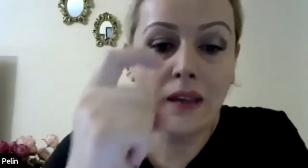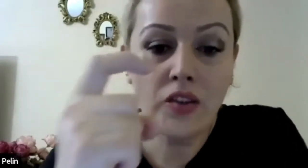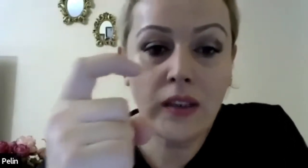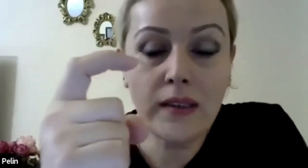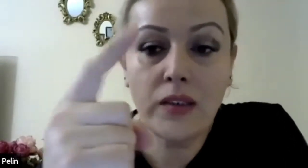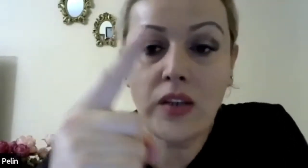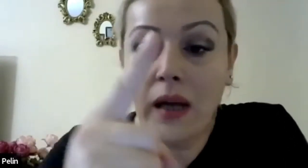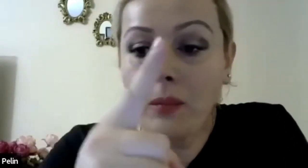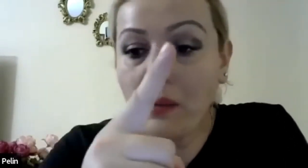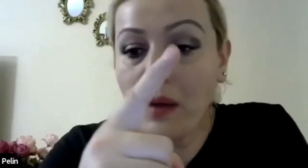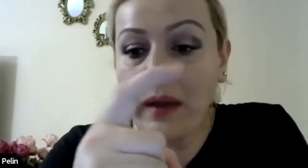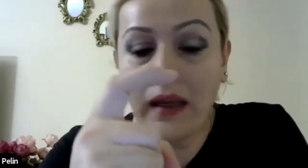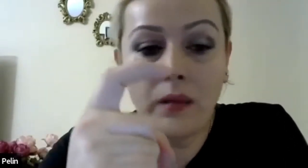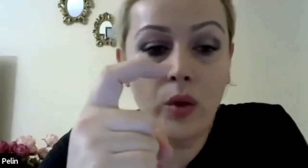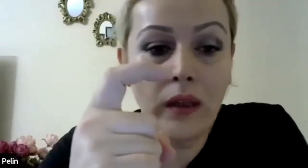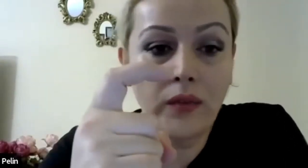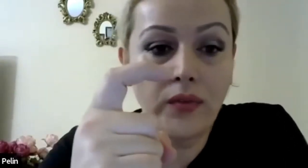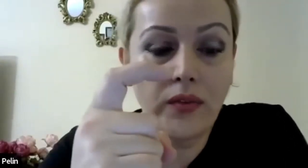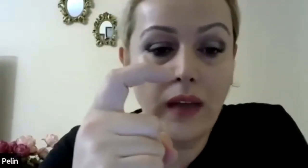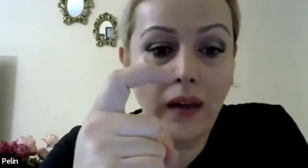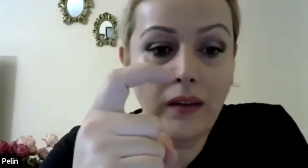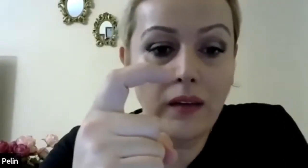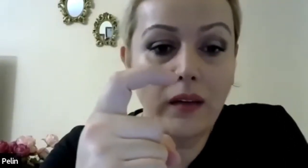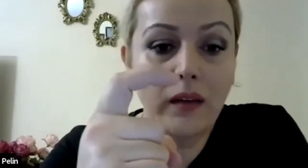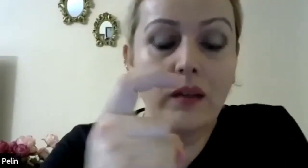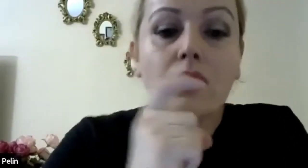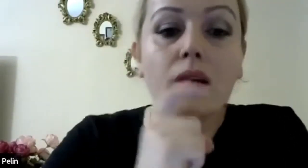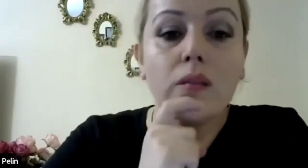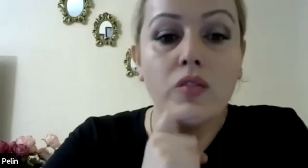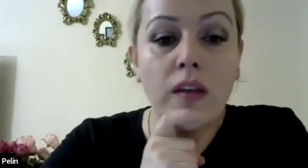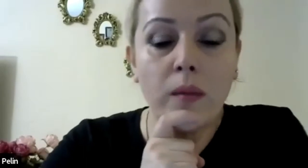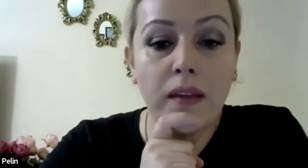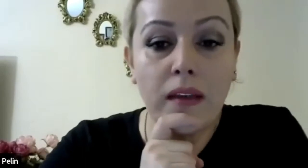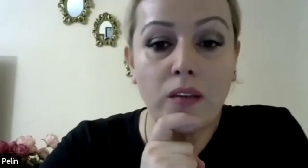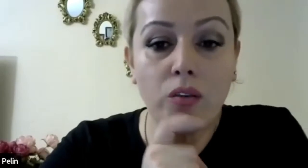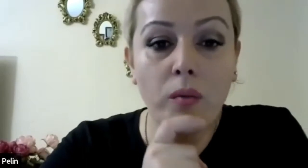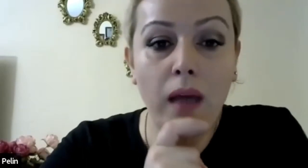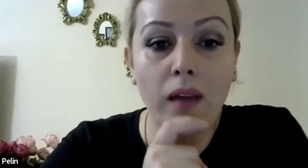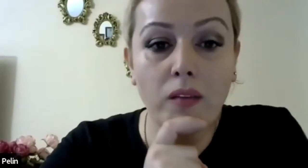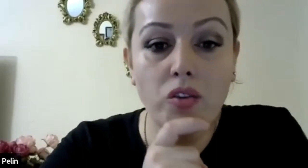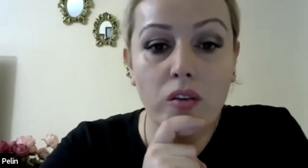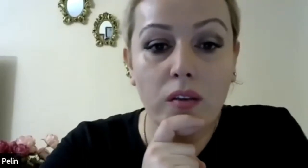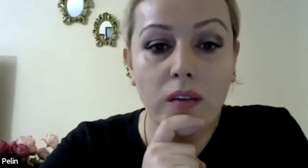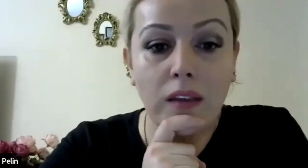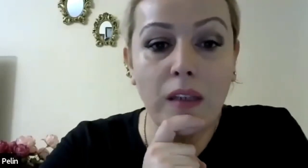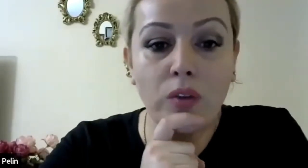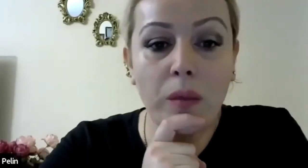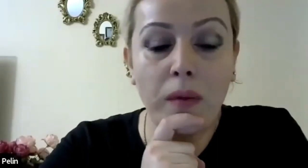Yanlışta ise işaret parmağımı eğdim böyle hafiften. Çeneme değdiriyorum. Yanlış. Yine bunu